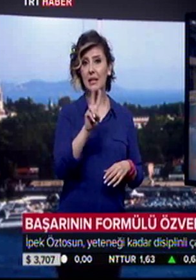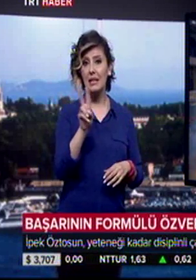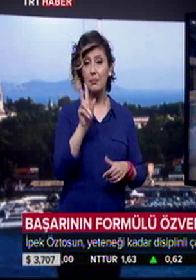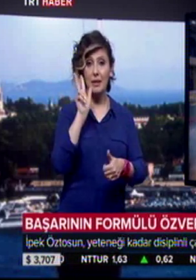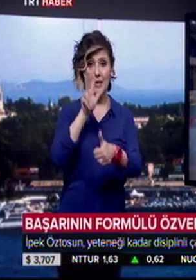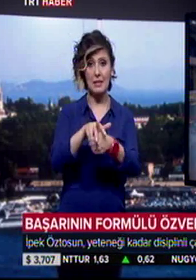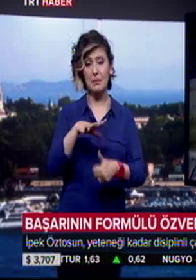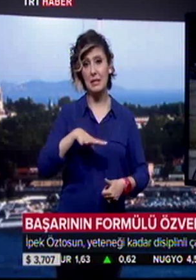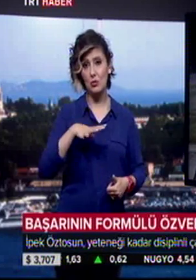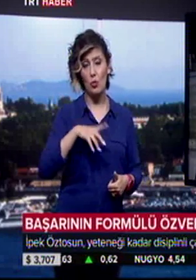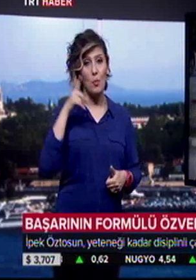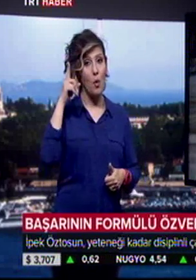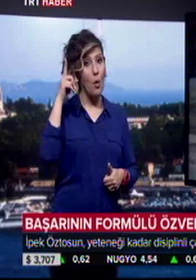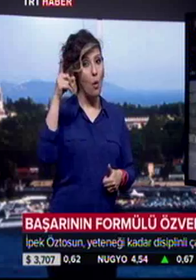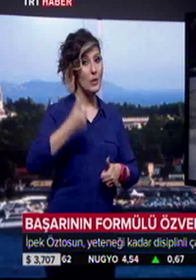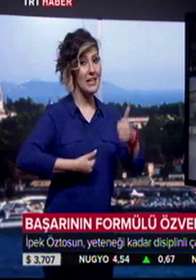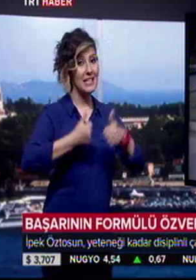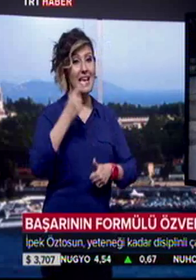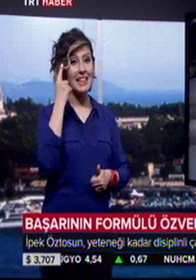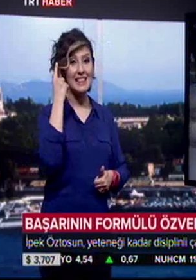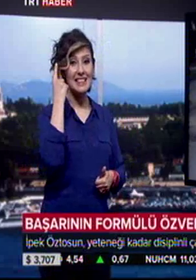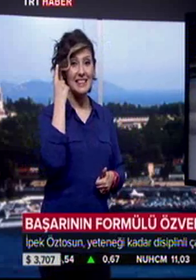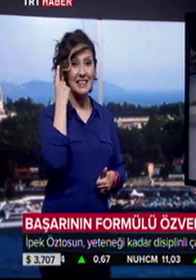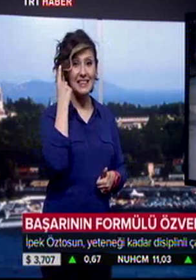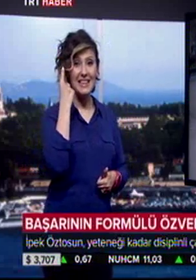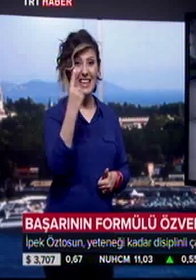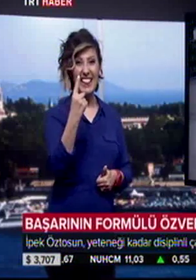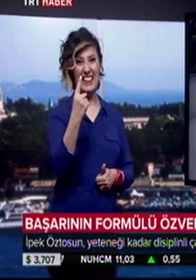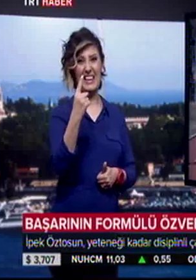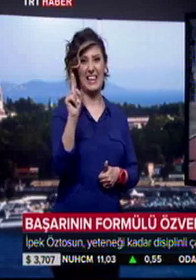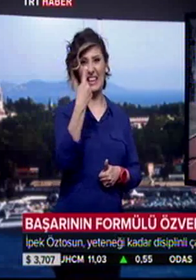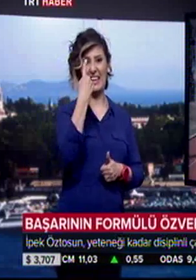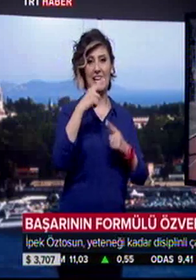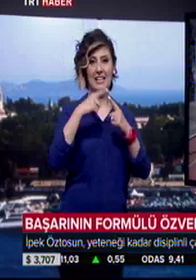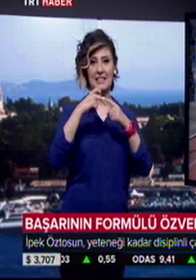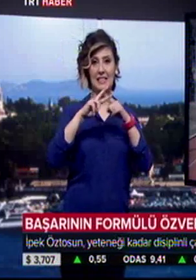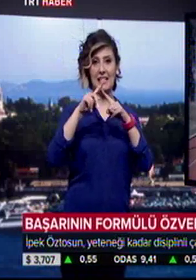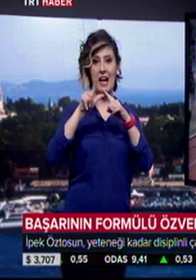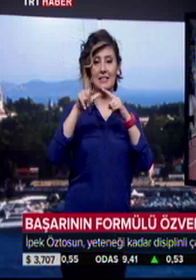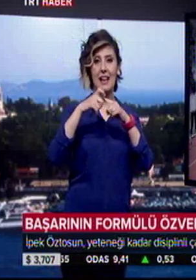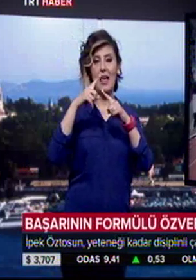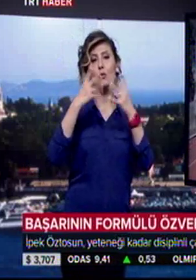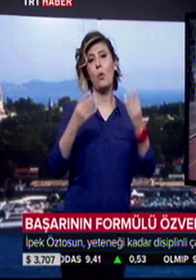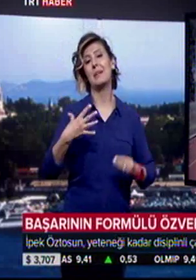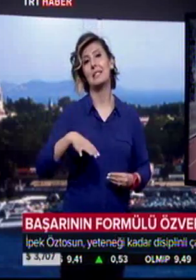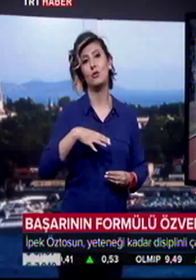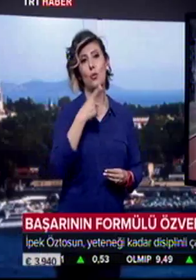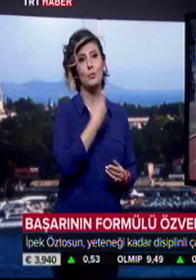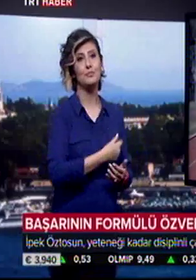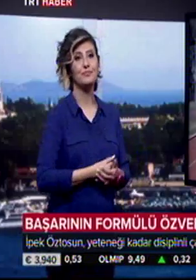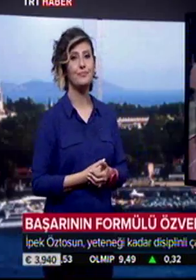2020'ye katılmak. Orada yarışan ilk triatlet olmak istiyorum.